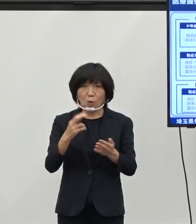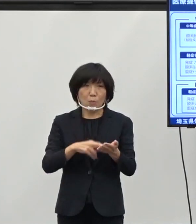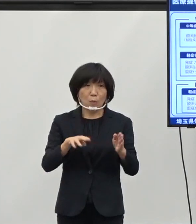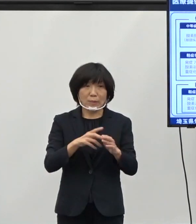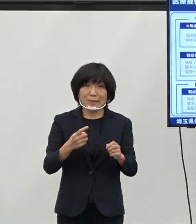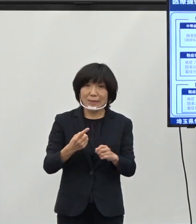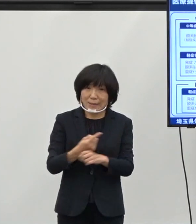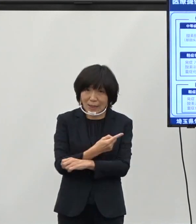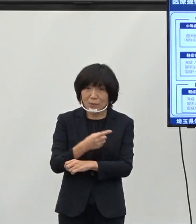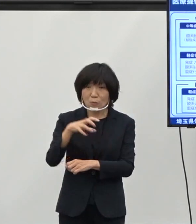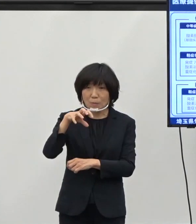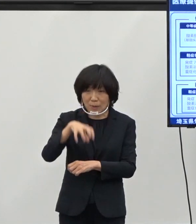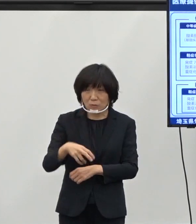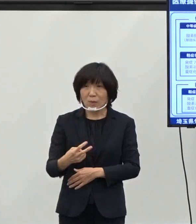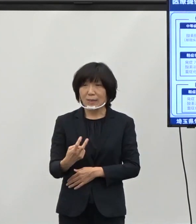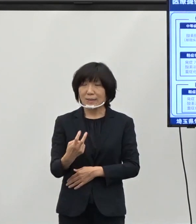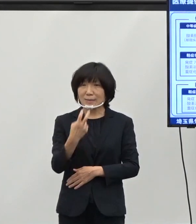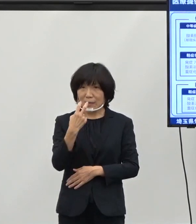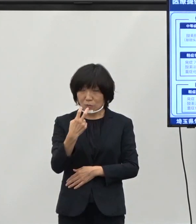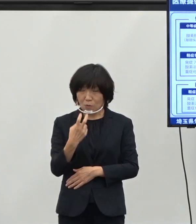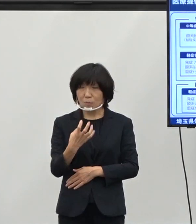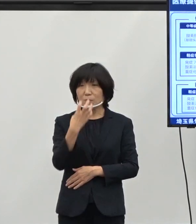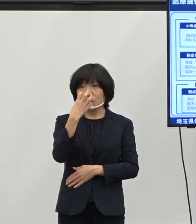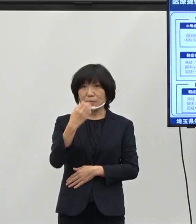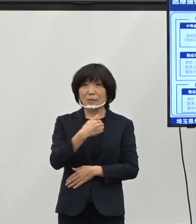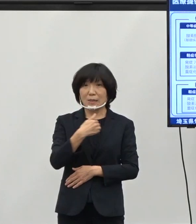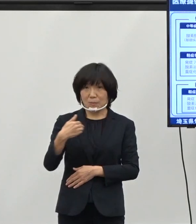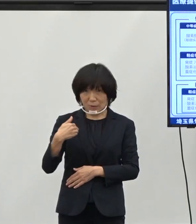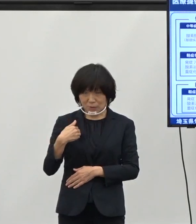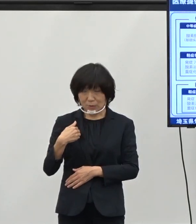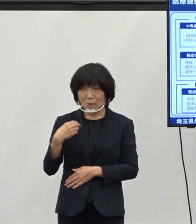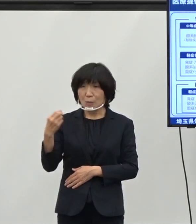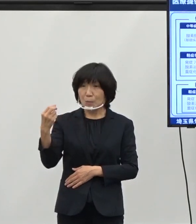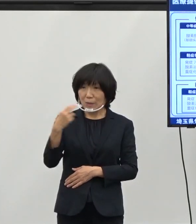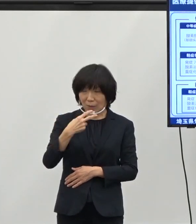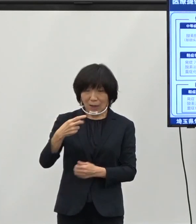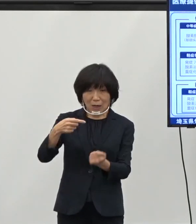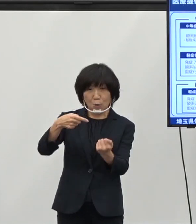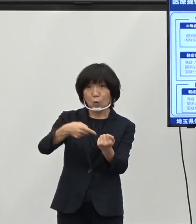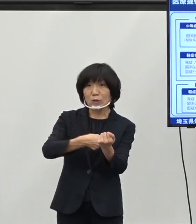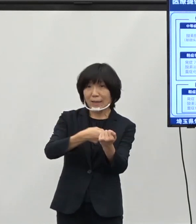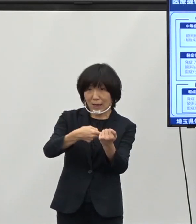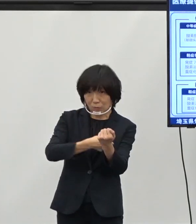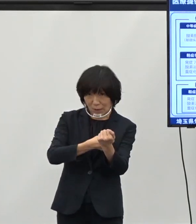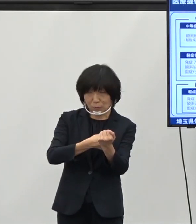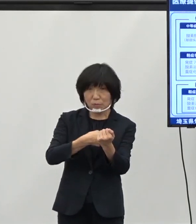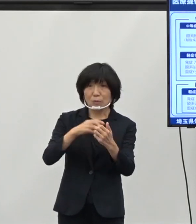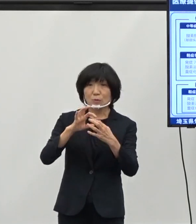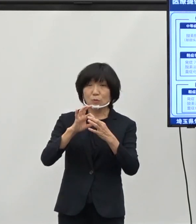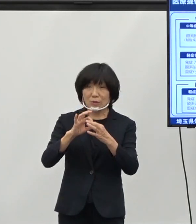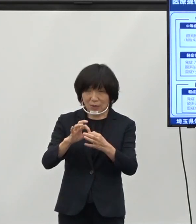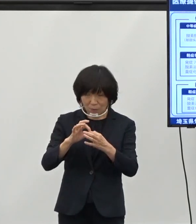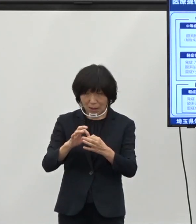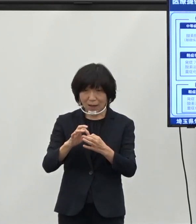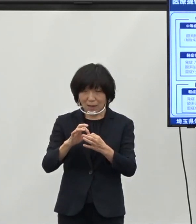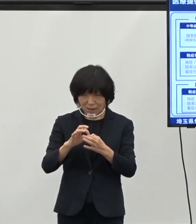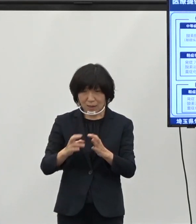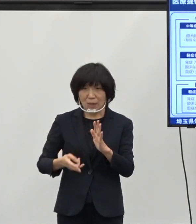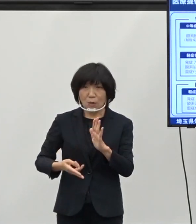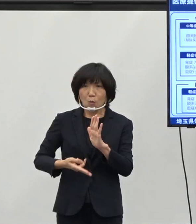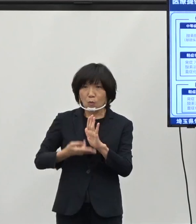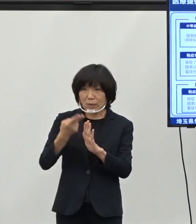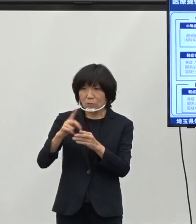可能となります。また抗体カクテル療法につきましては、宿泊療養施設の一部